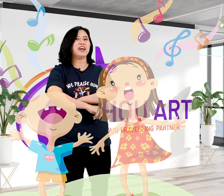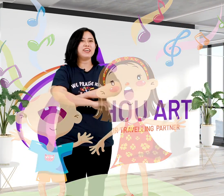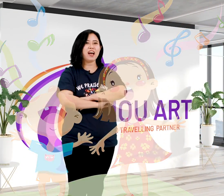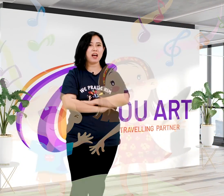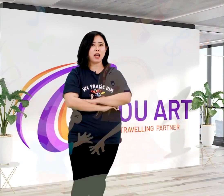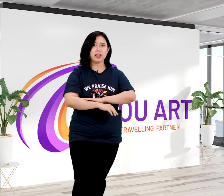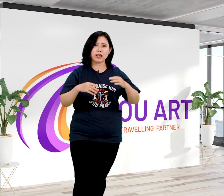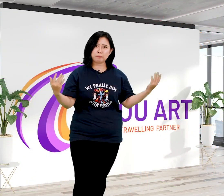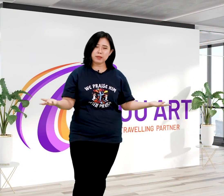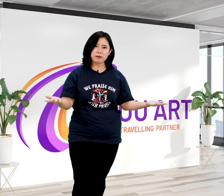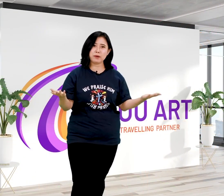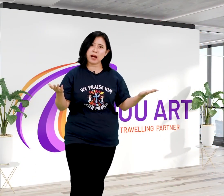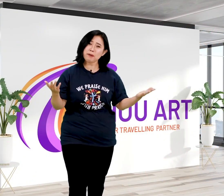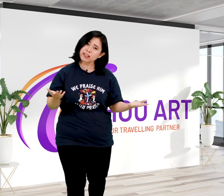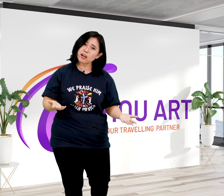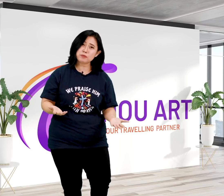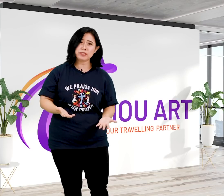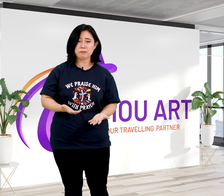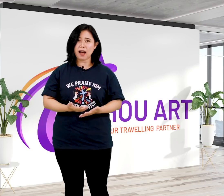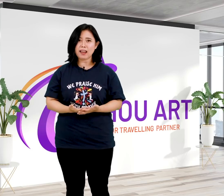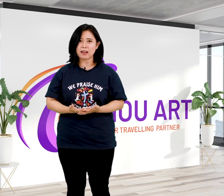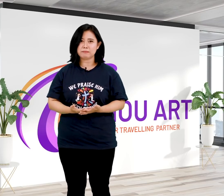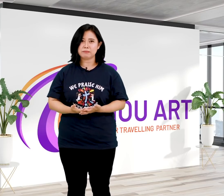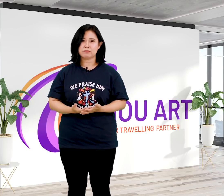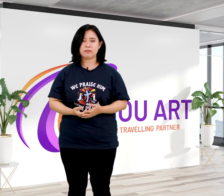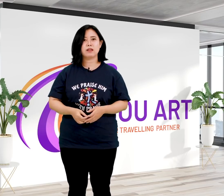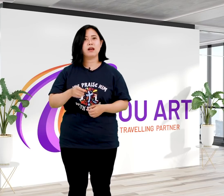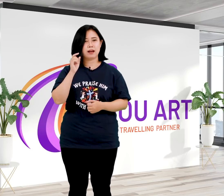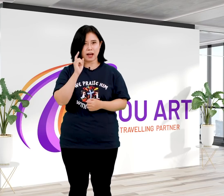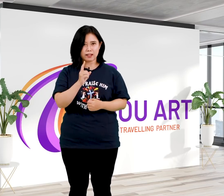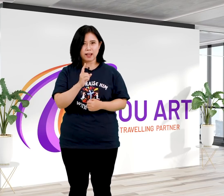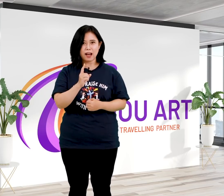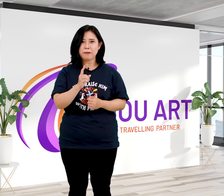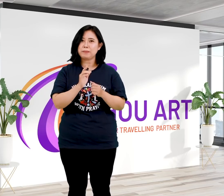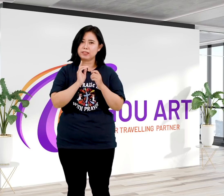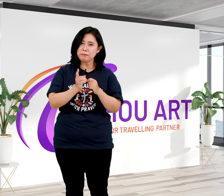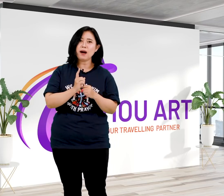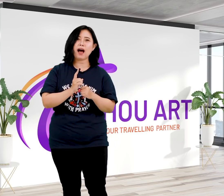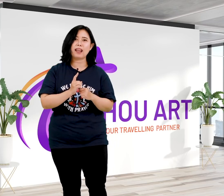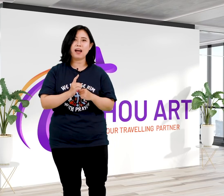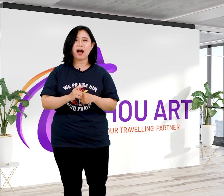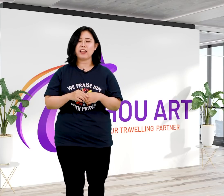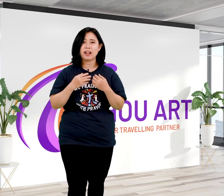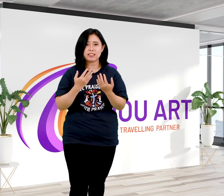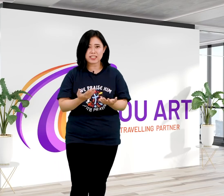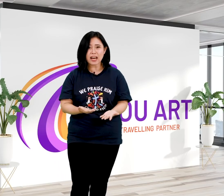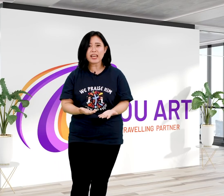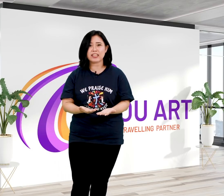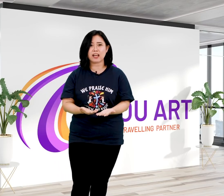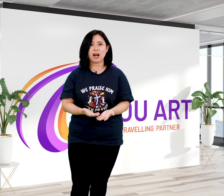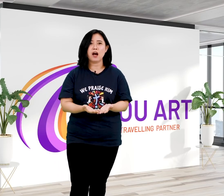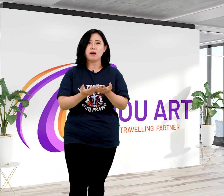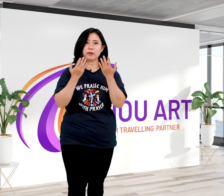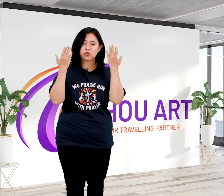Tentu saja ya. Tapi mengapa kita harus menyembah Allah? Karena menyembah Allah adalah